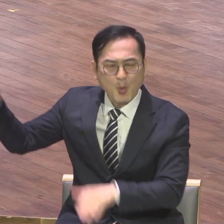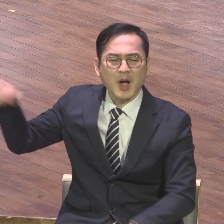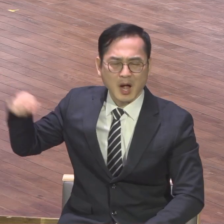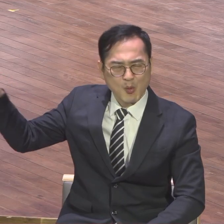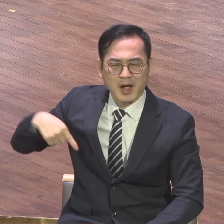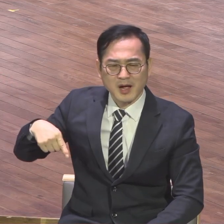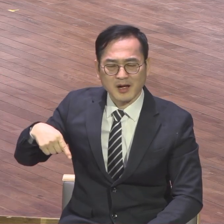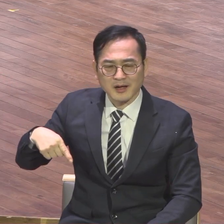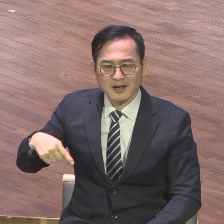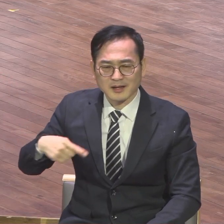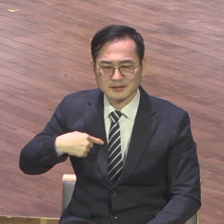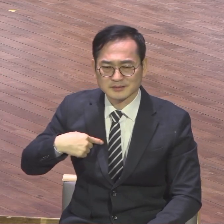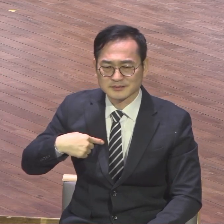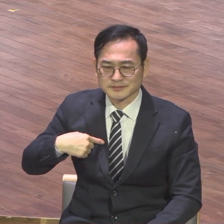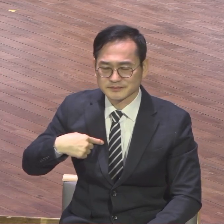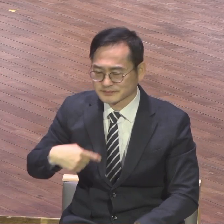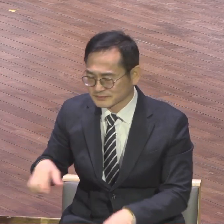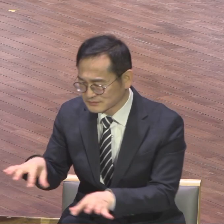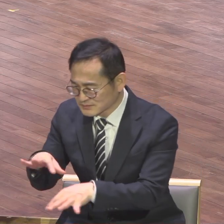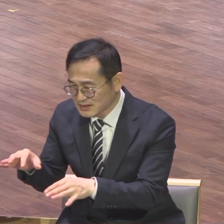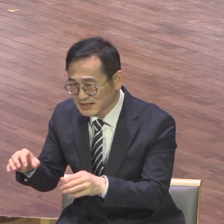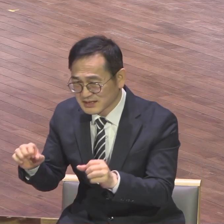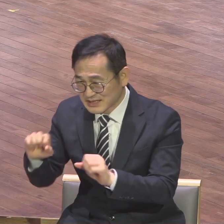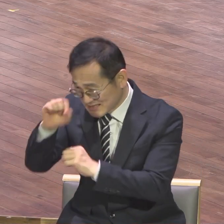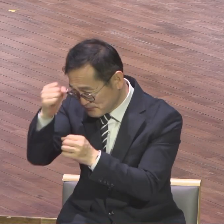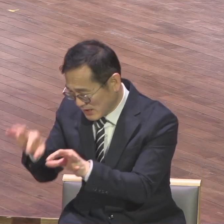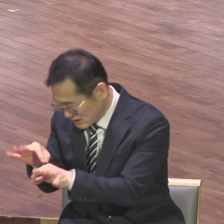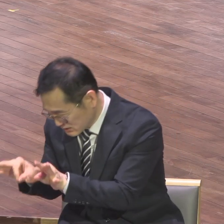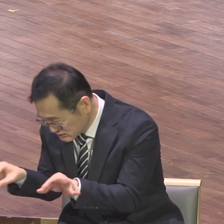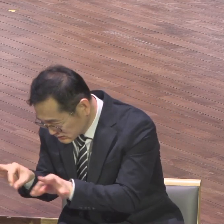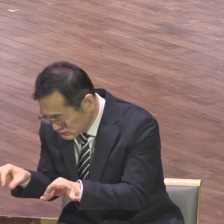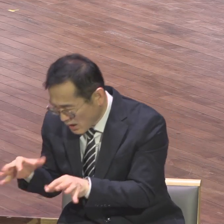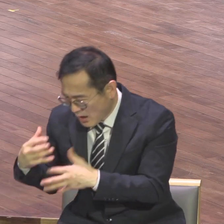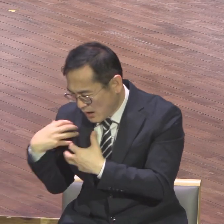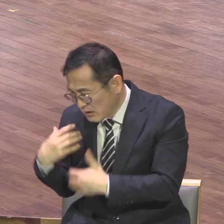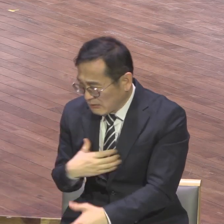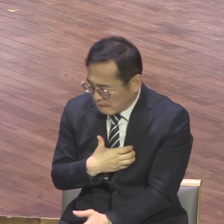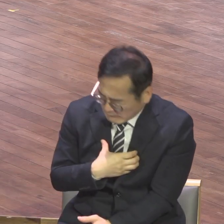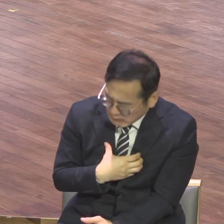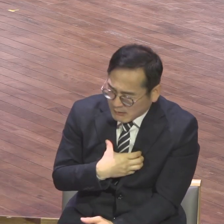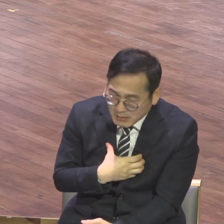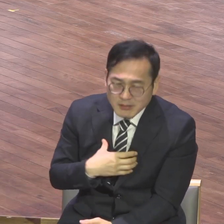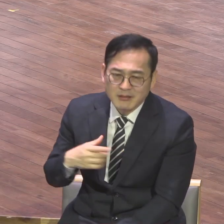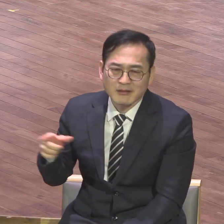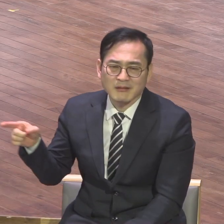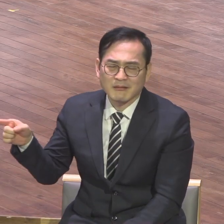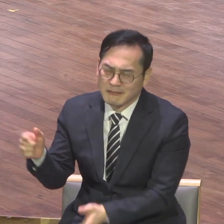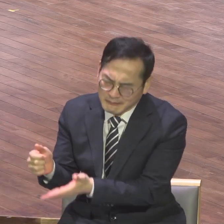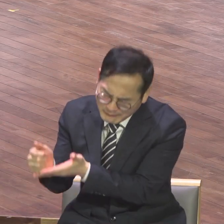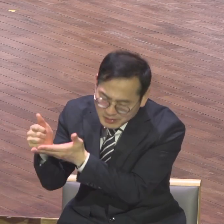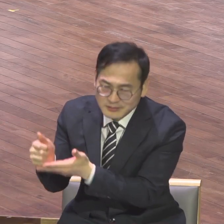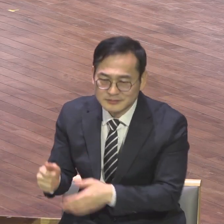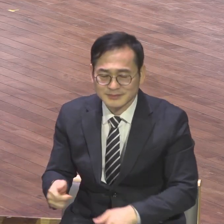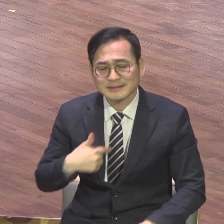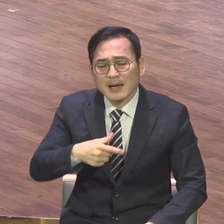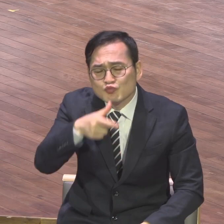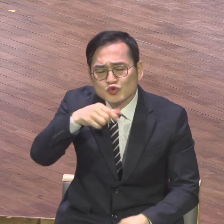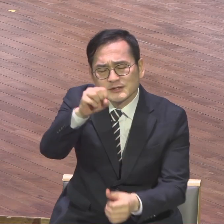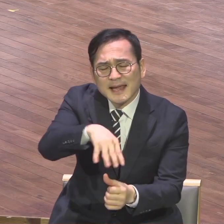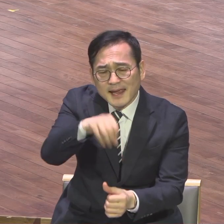나는 굽혀 그의 신발 끈을 풀기도 감당하지 못하겠노라. 나는 너에게 물로 세례를